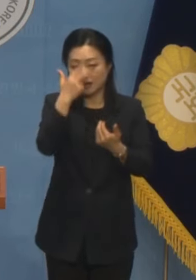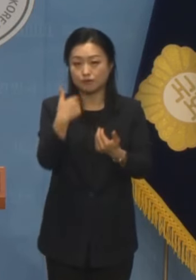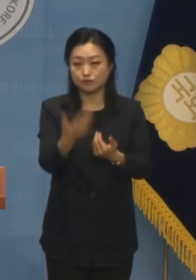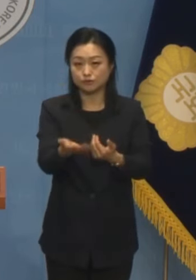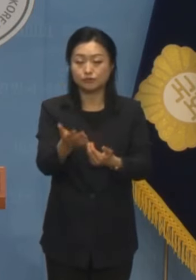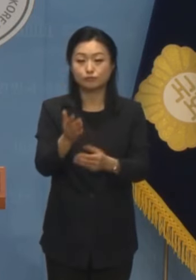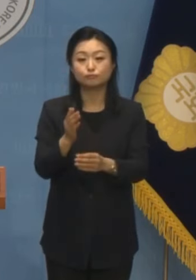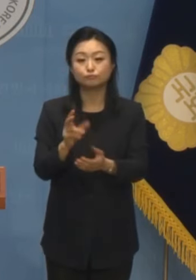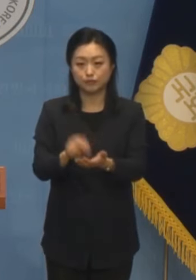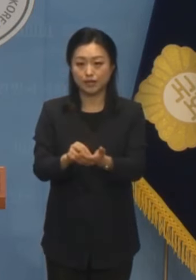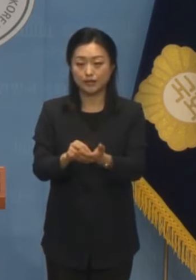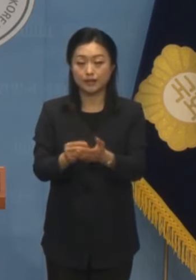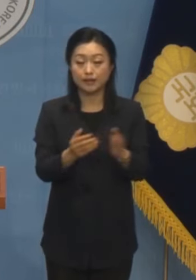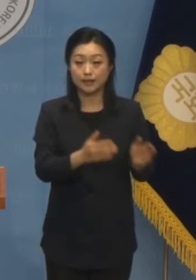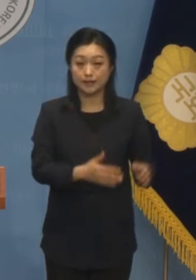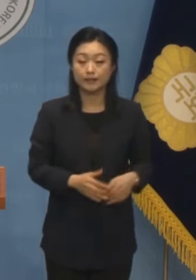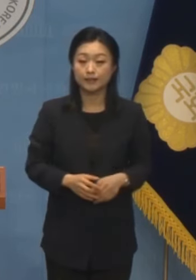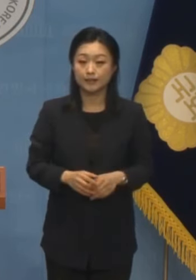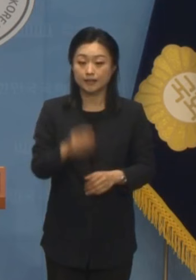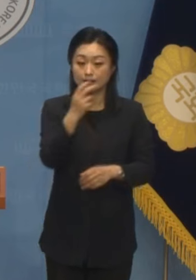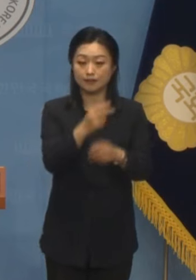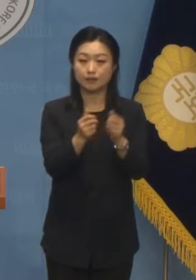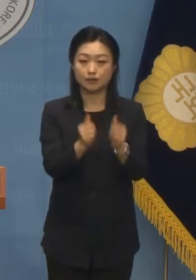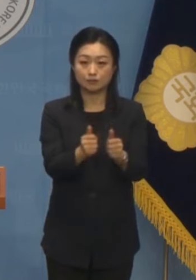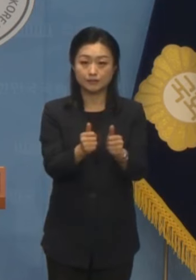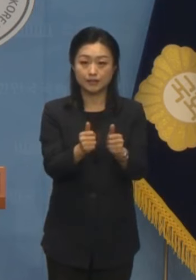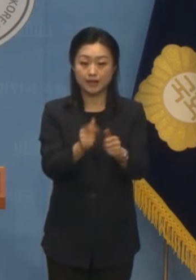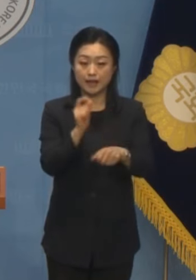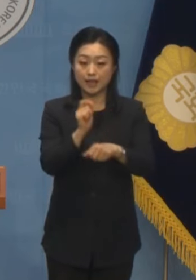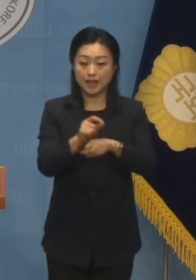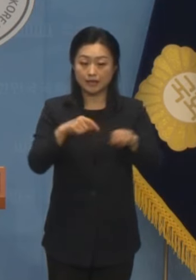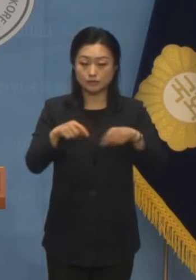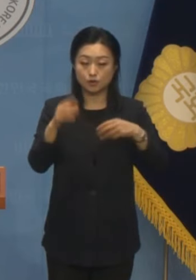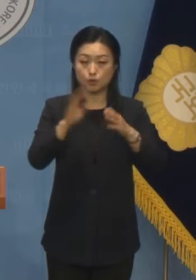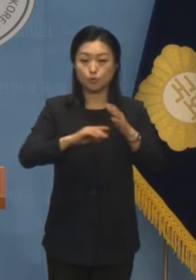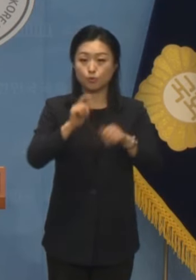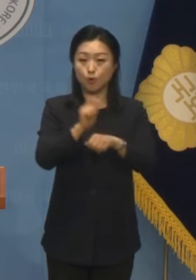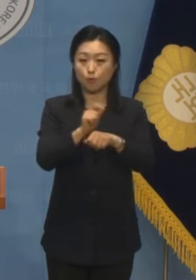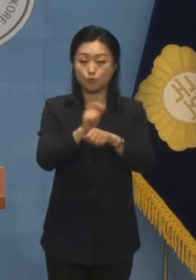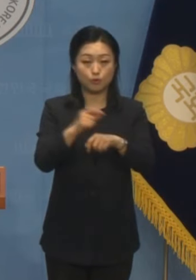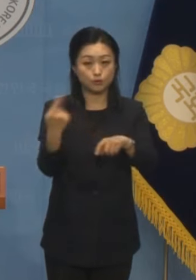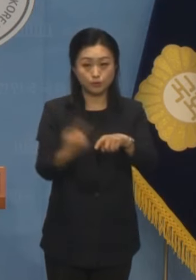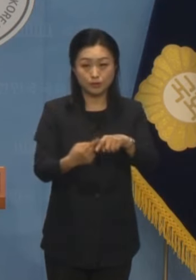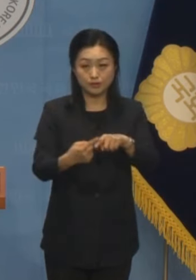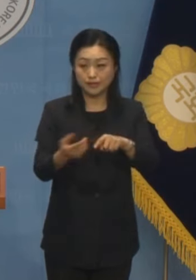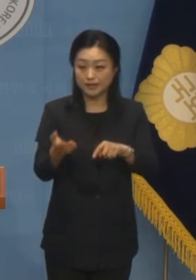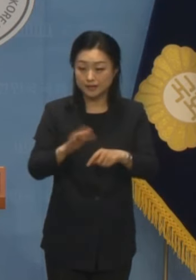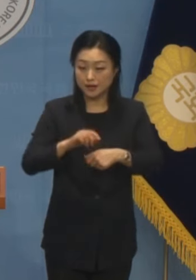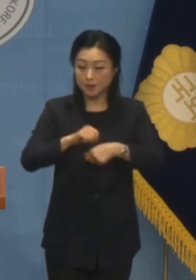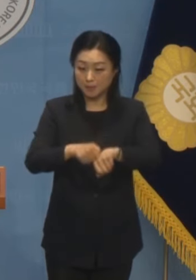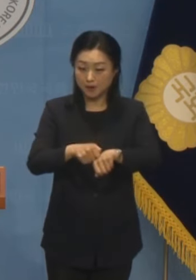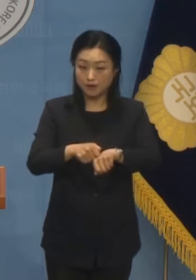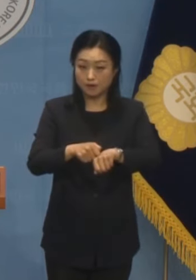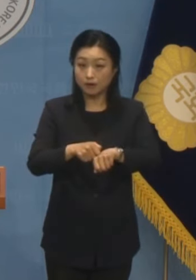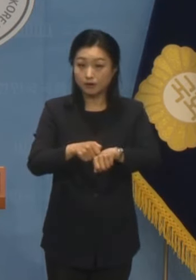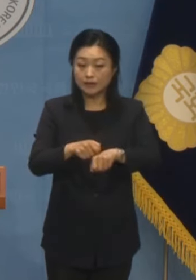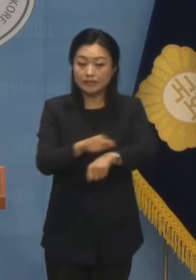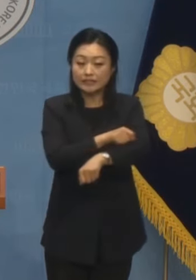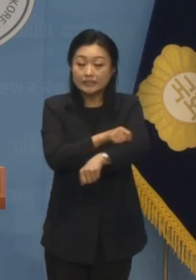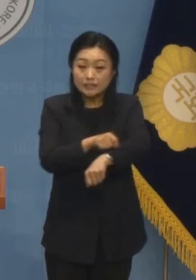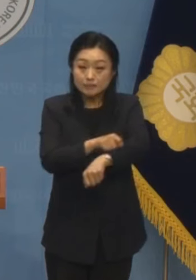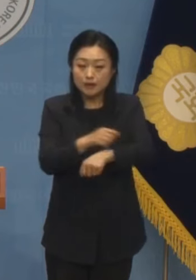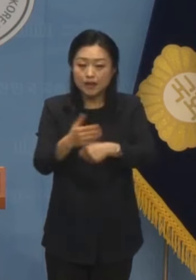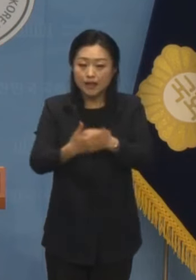있습니다. 이처럼 검사가 행정부 소속 공무원임에도 불구하고 징계에 관한 여러 특권을